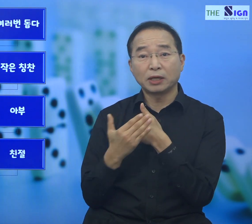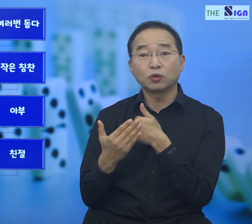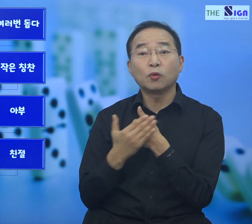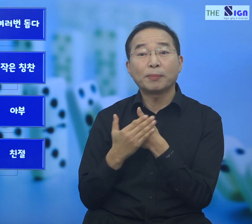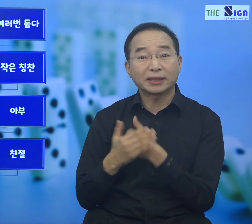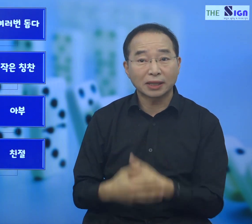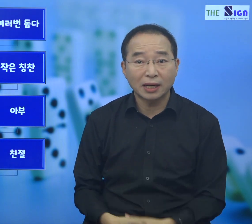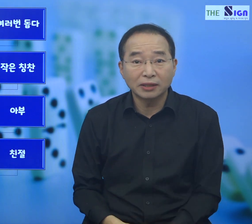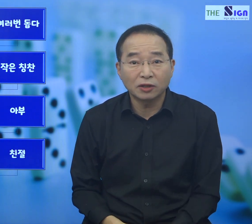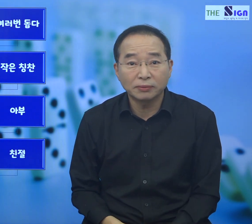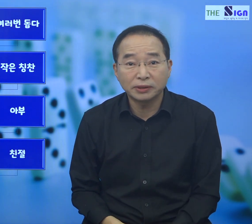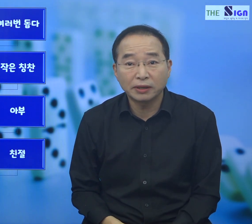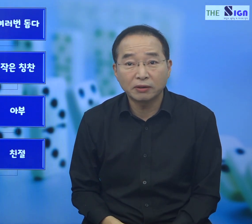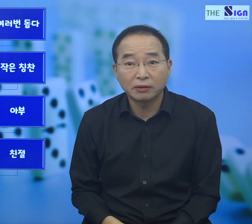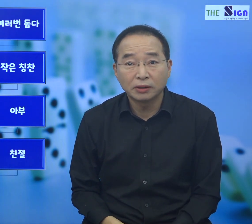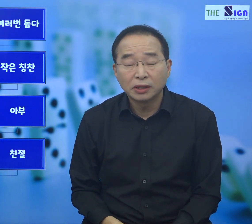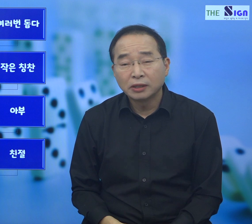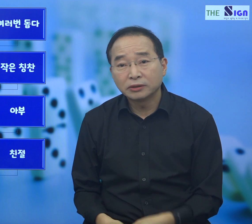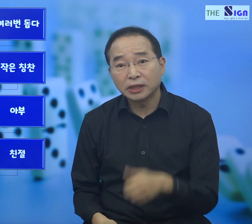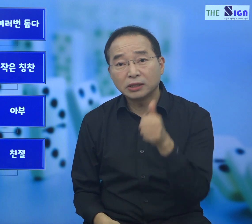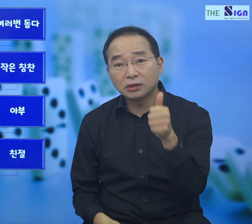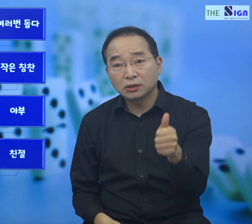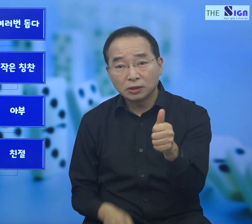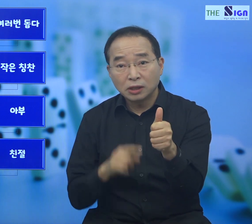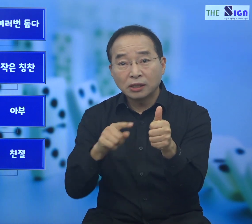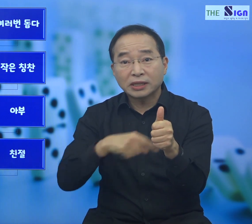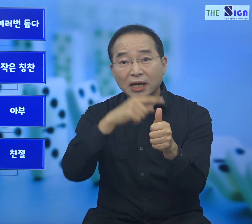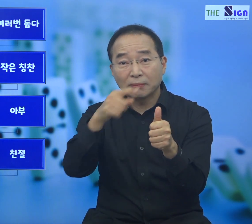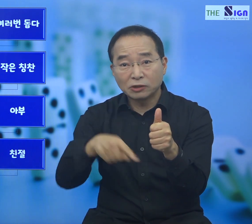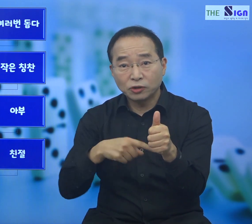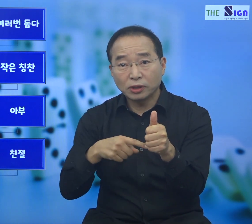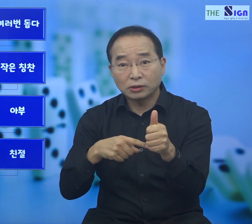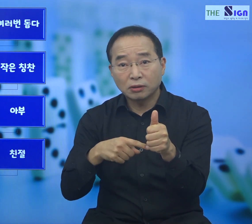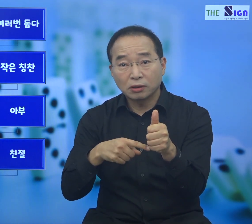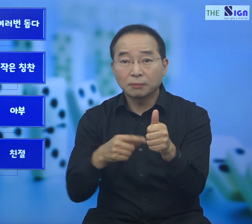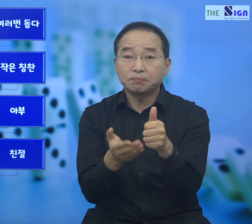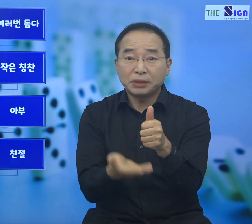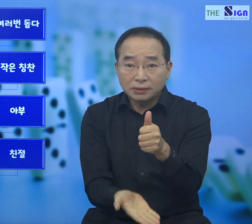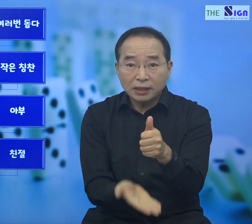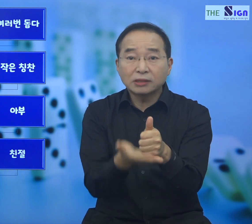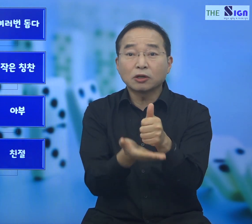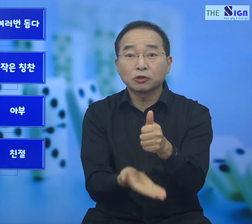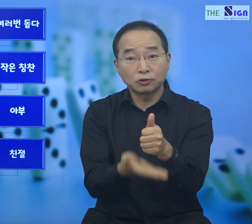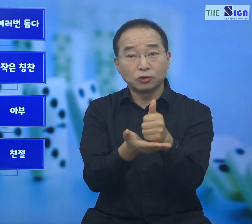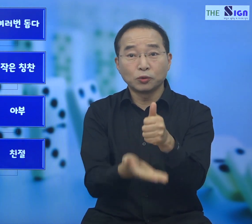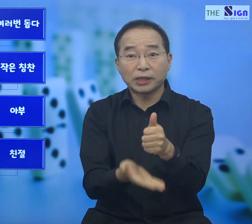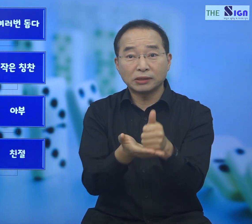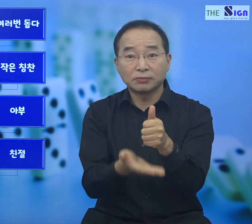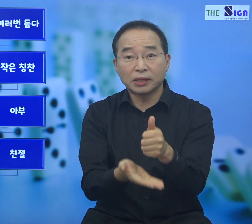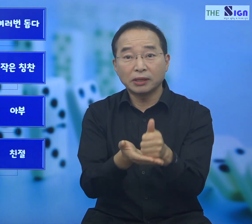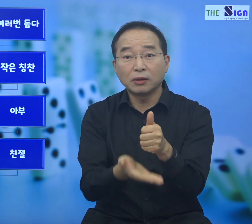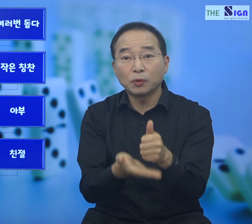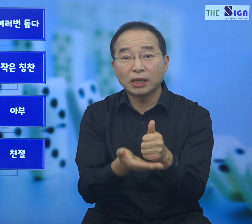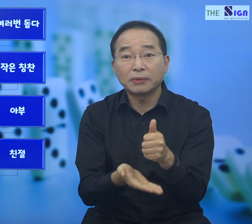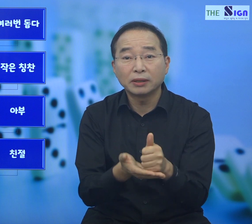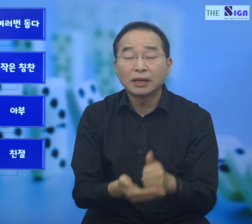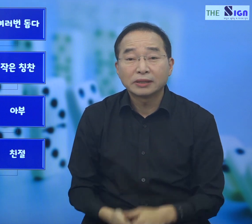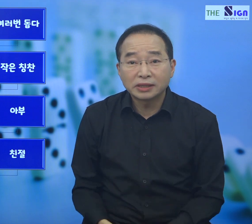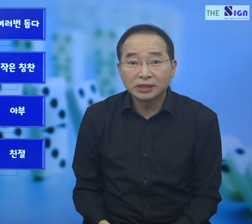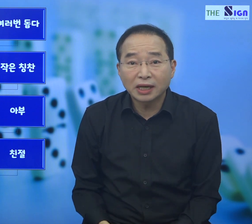도움 받다라는 개념이 돼요. 근데 이 사람의 수형에서 그럼 밑에서 쳐주는 동작이 있습니다. 이건 뭐냐면